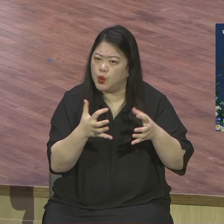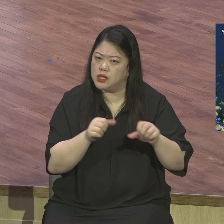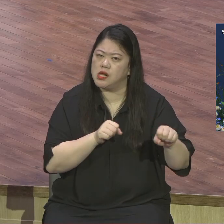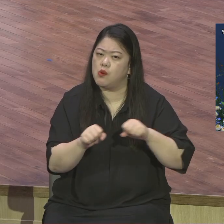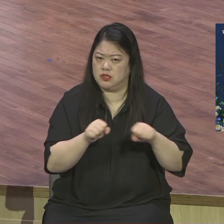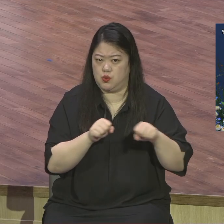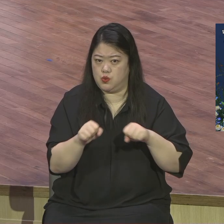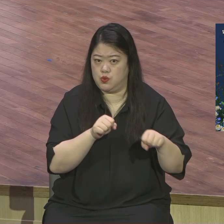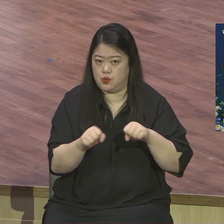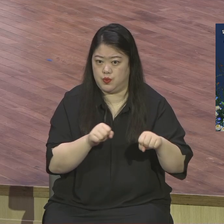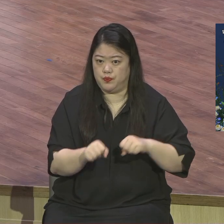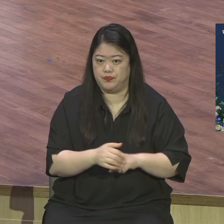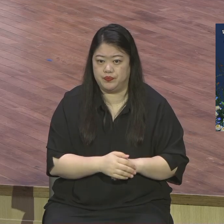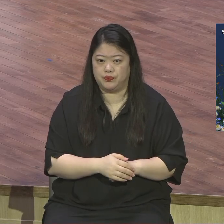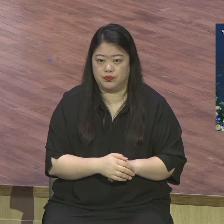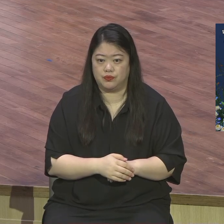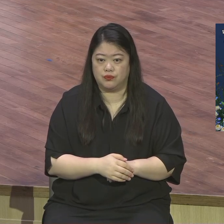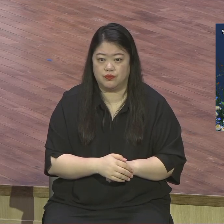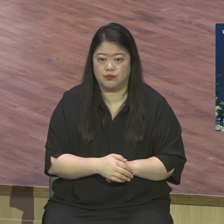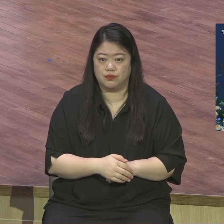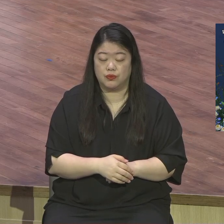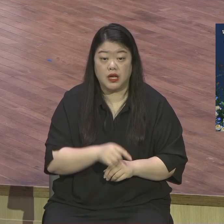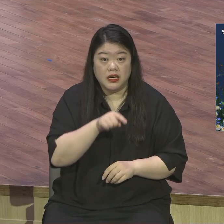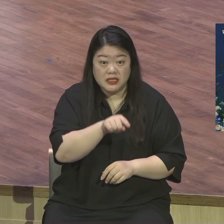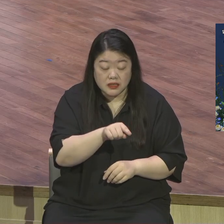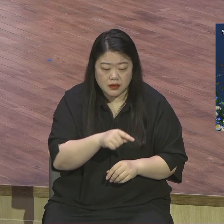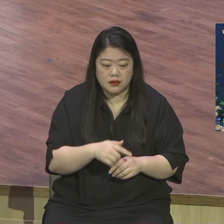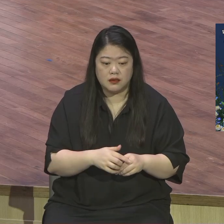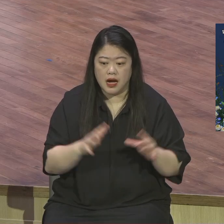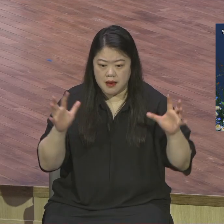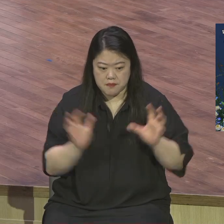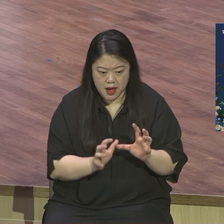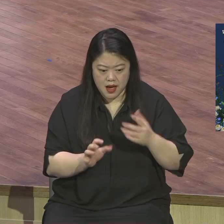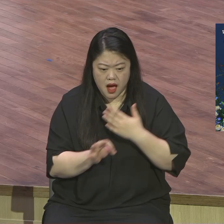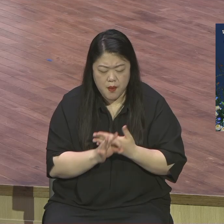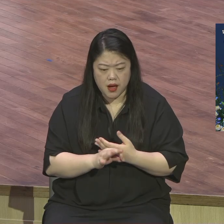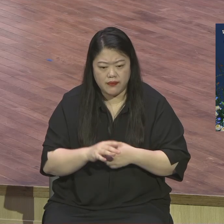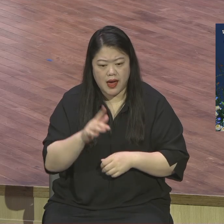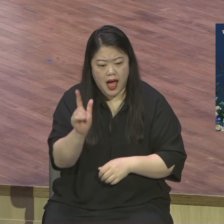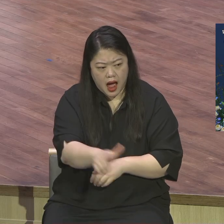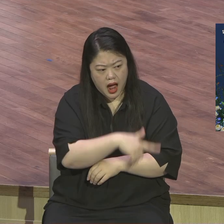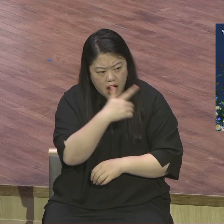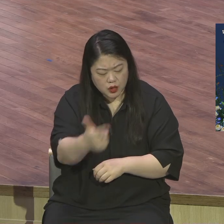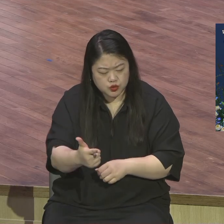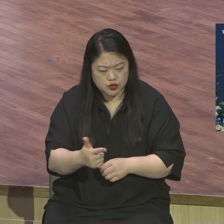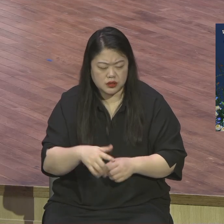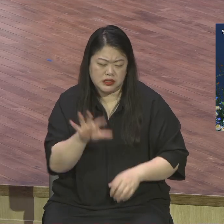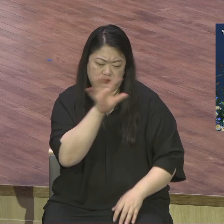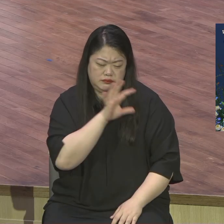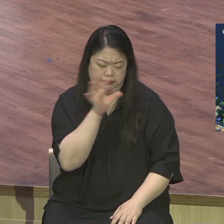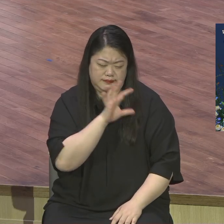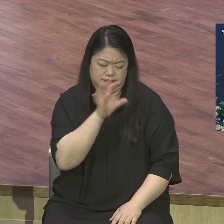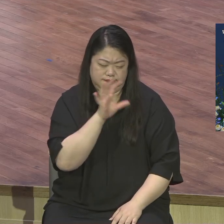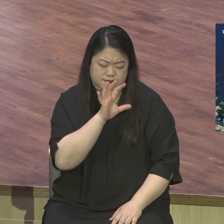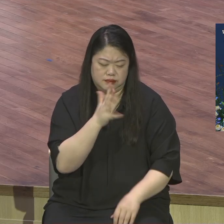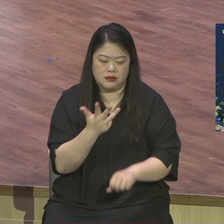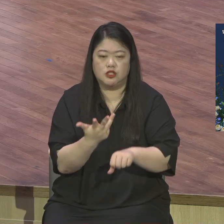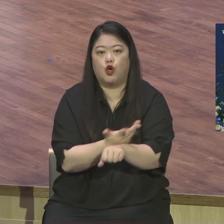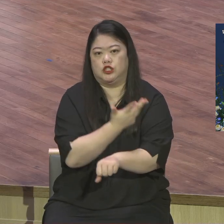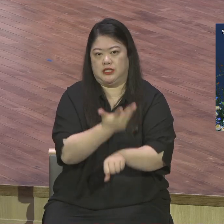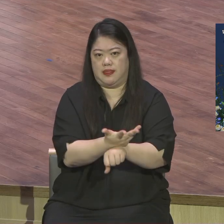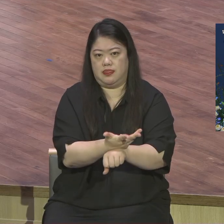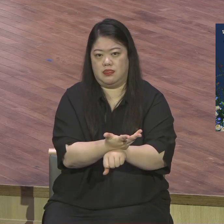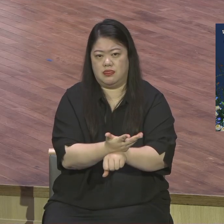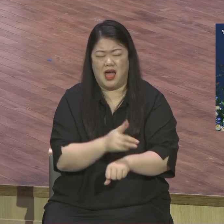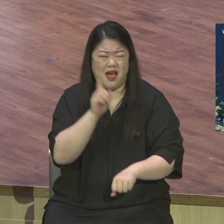거기서 클럽에서 하루 여덟 시간 하루 여덟 시간 7일 그러면 365일